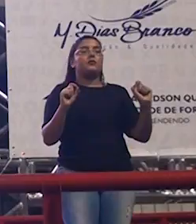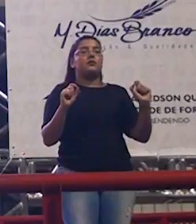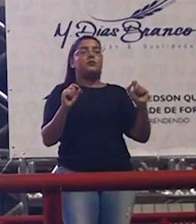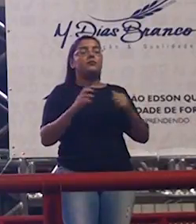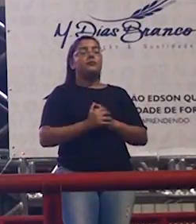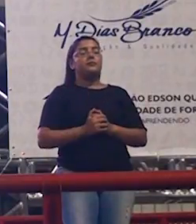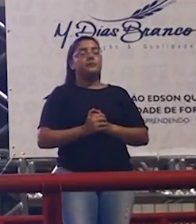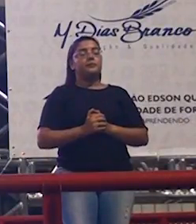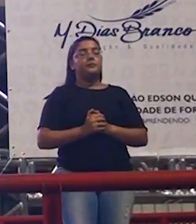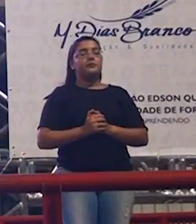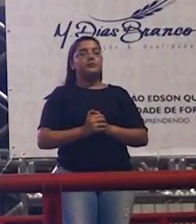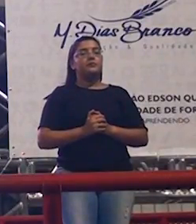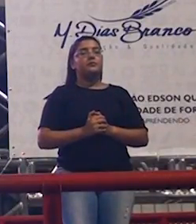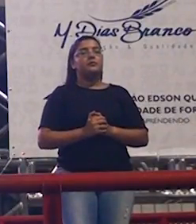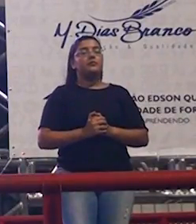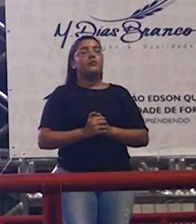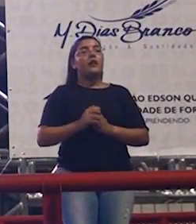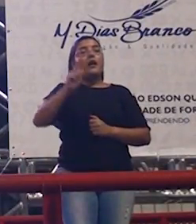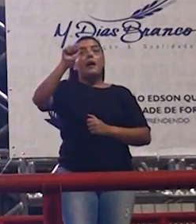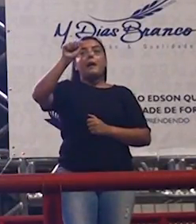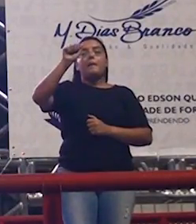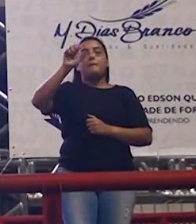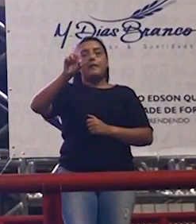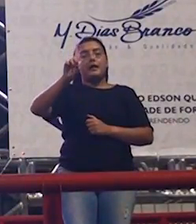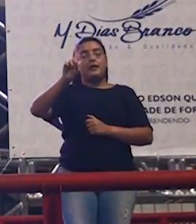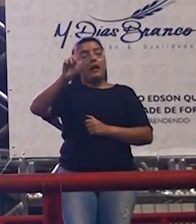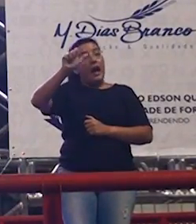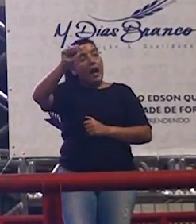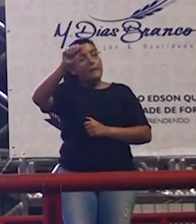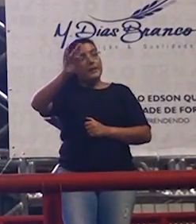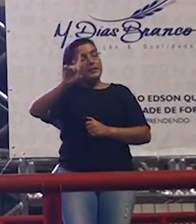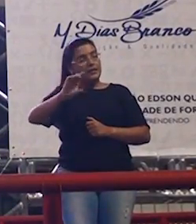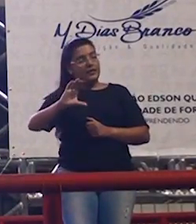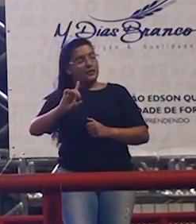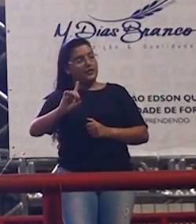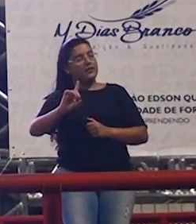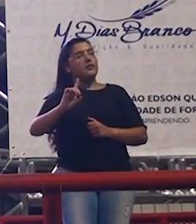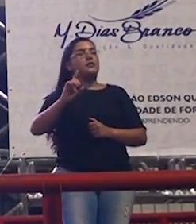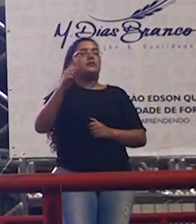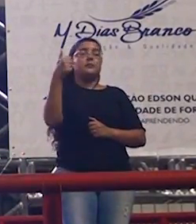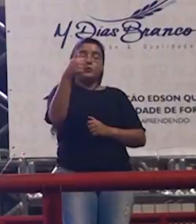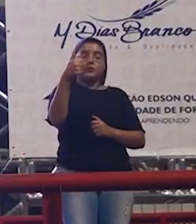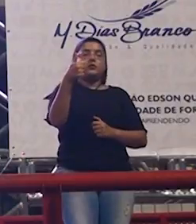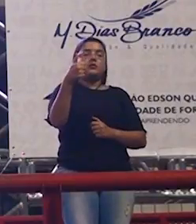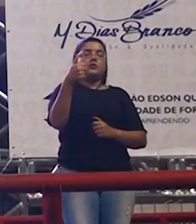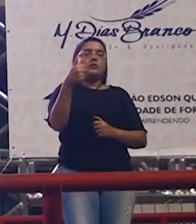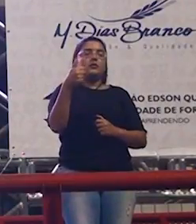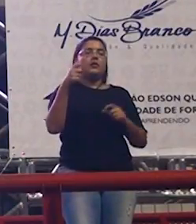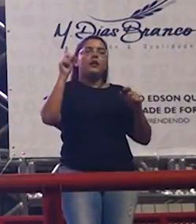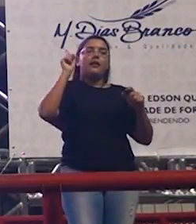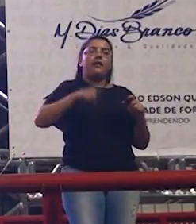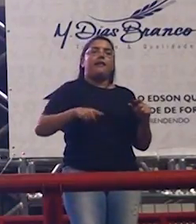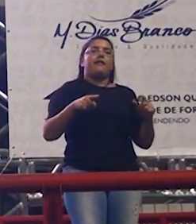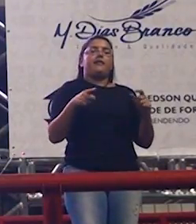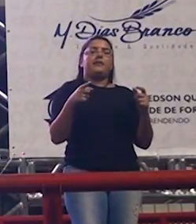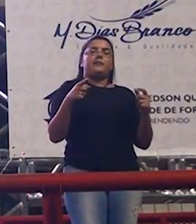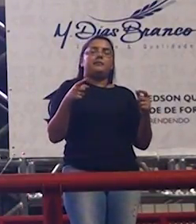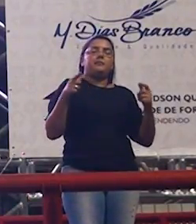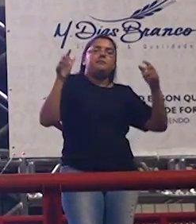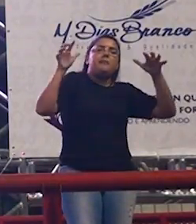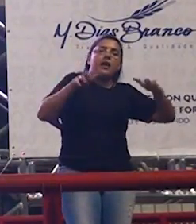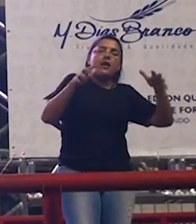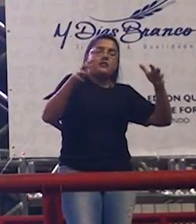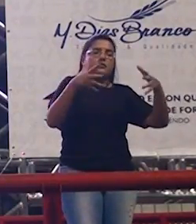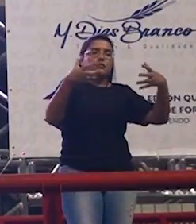atmosféricos mencionados, julgue os itens. 1. As zonas de elevada pressão atmosférica, alta